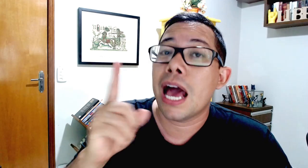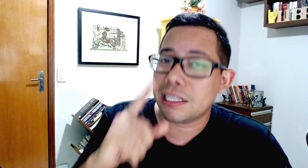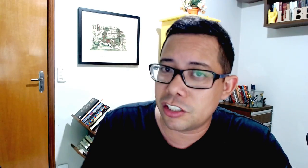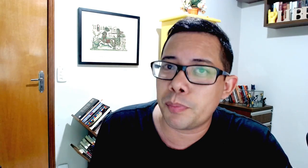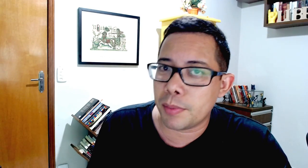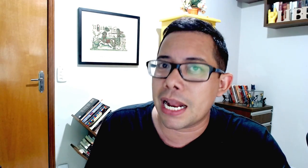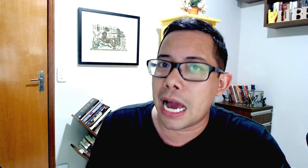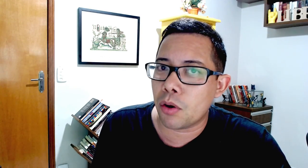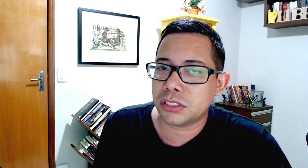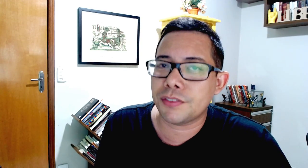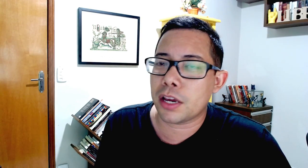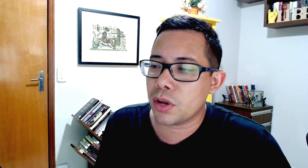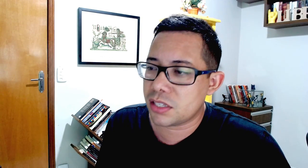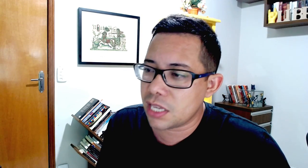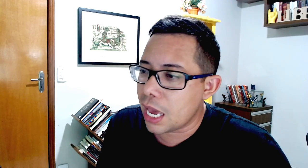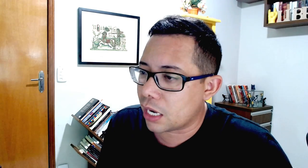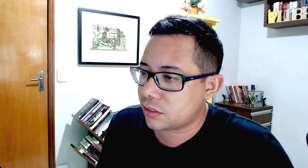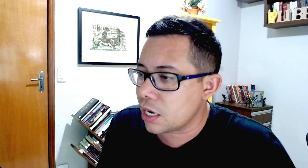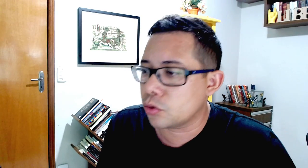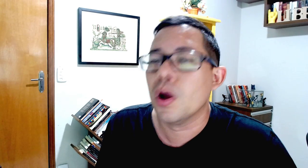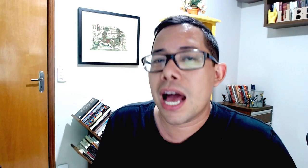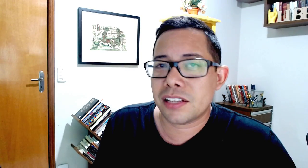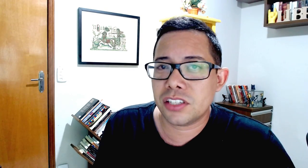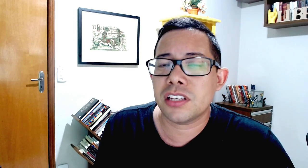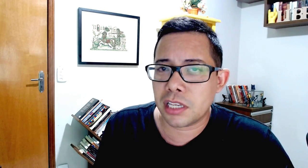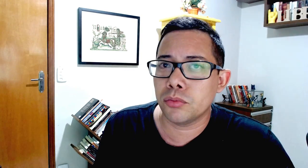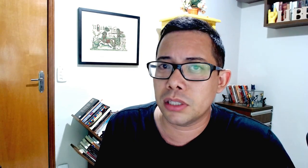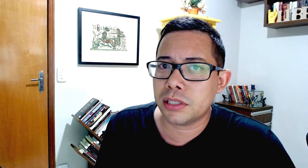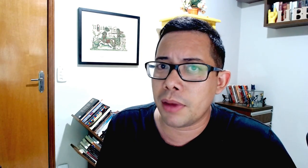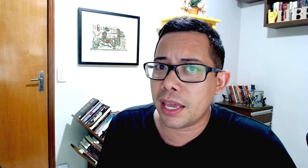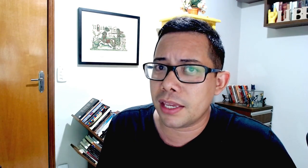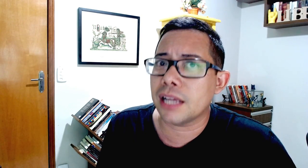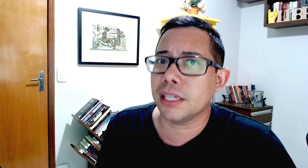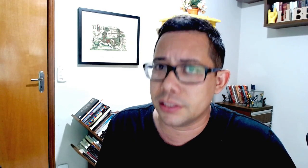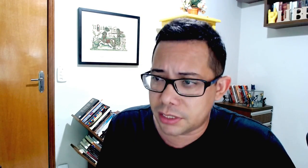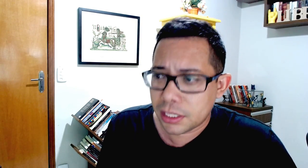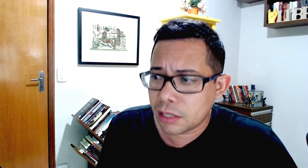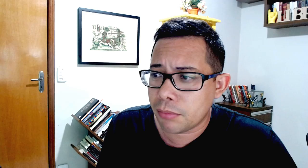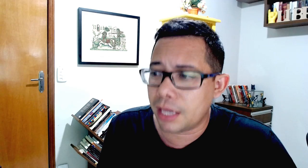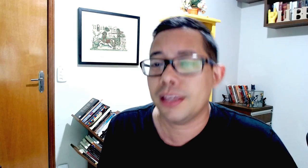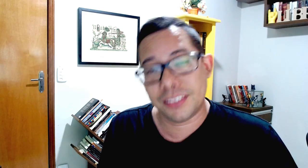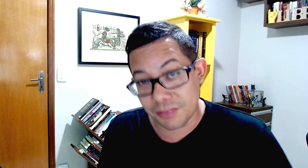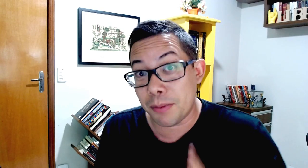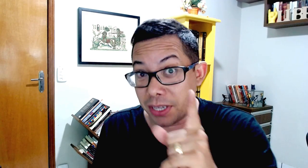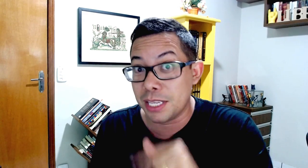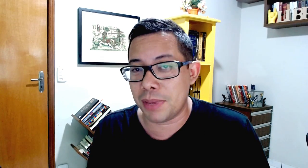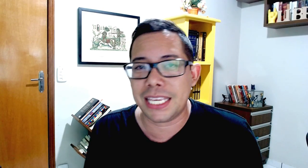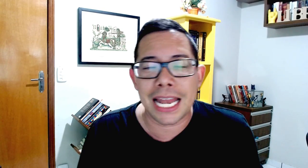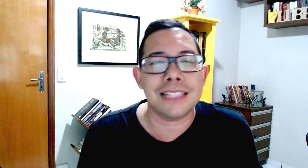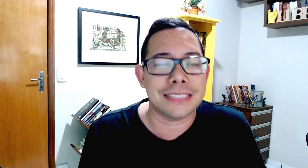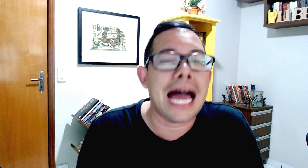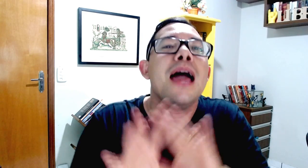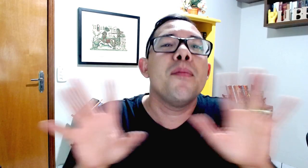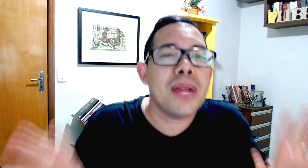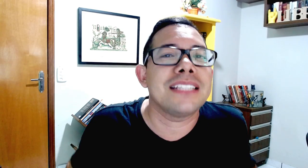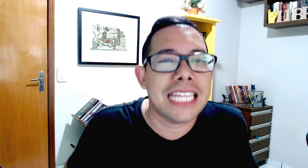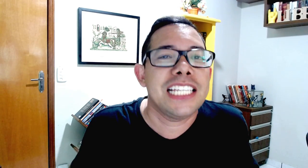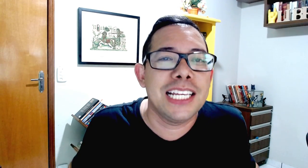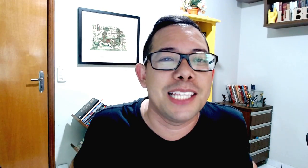assim que a primeira aula que você vai conhecer ela certo assistir a segunda também e a terceira também você vai perceber que ela está presente